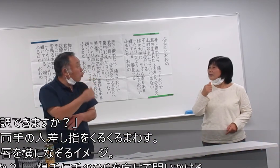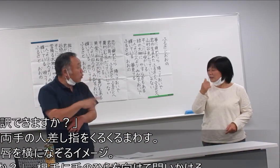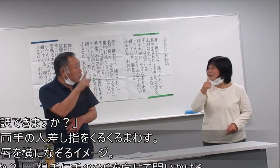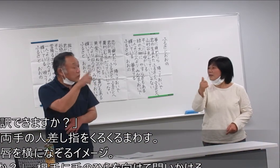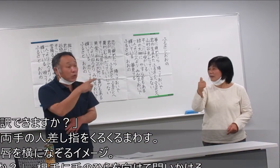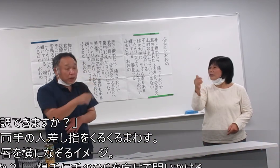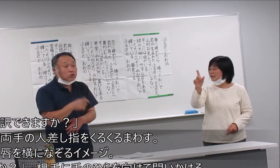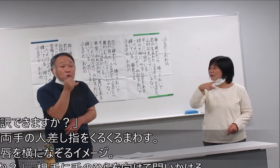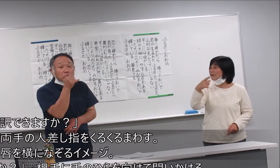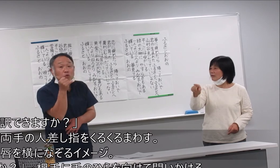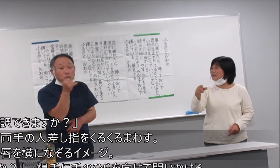ああ。